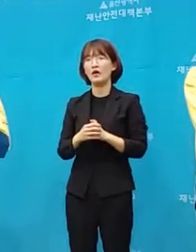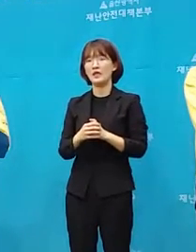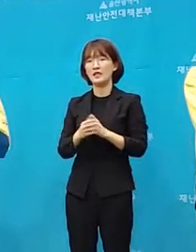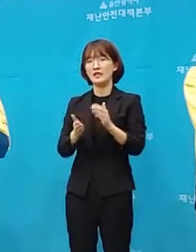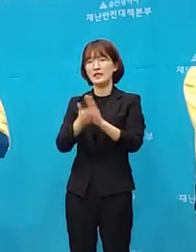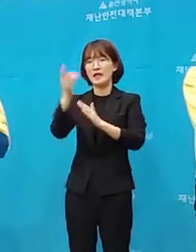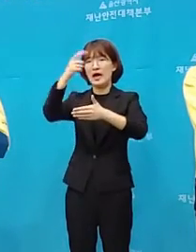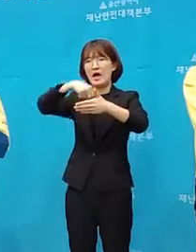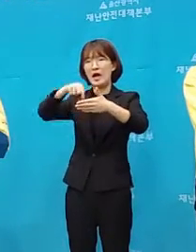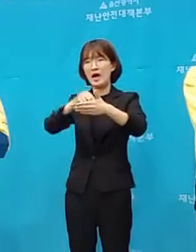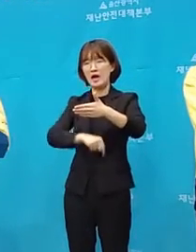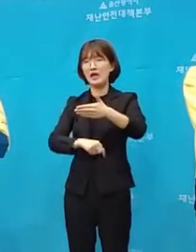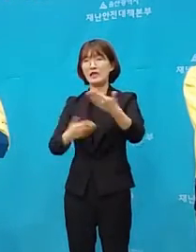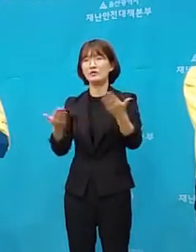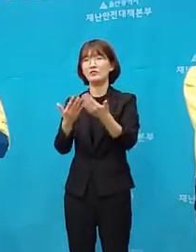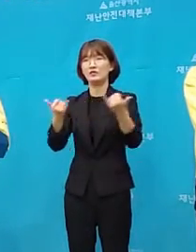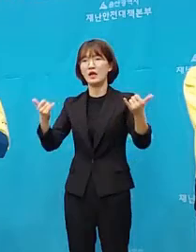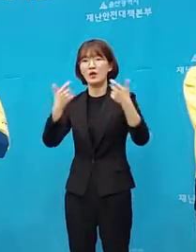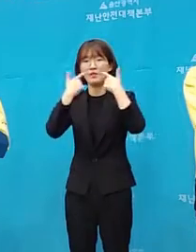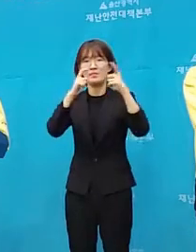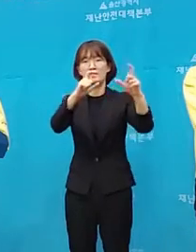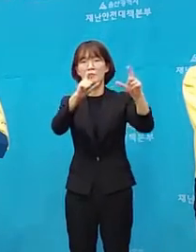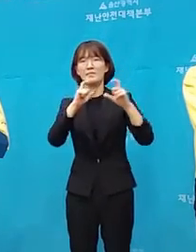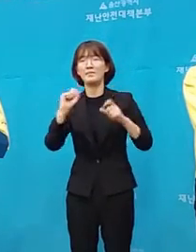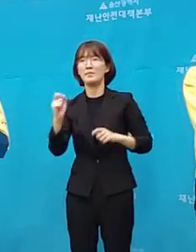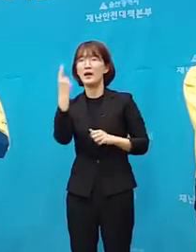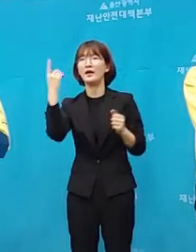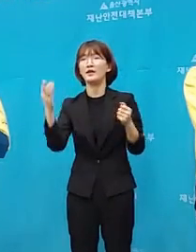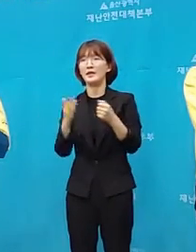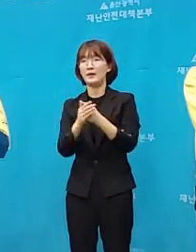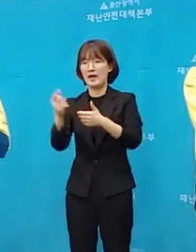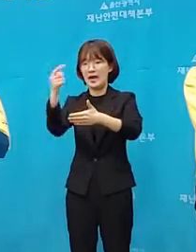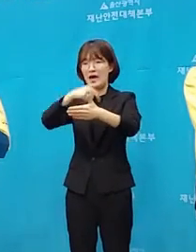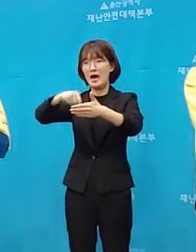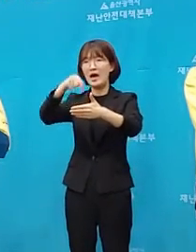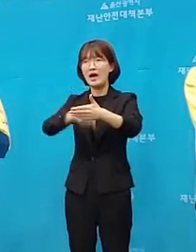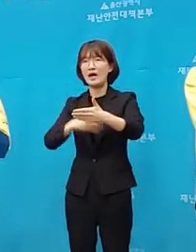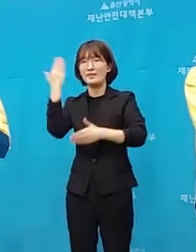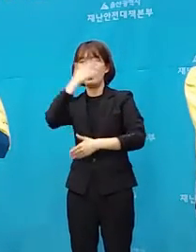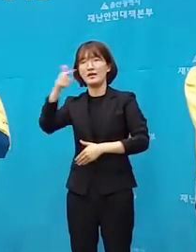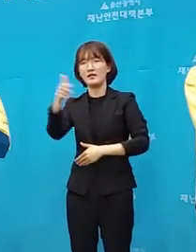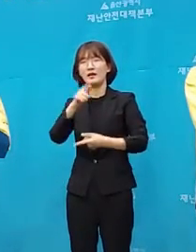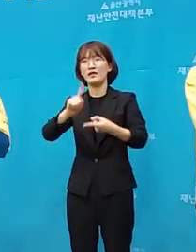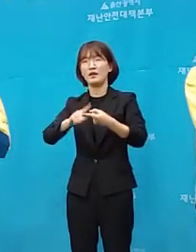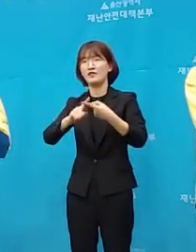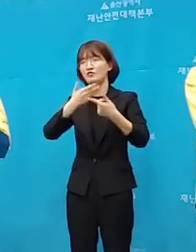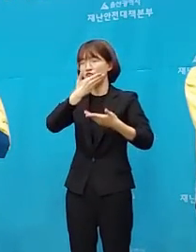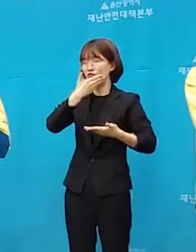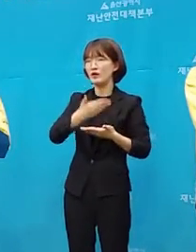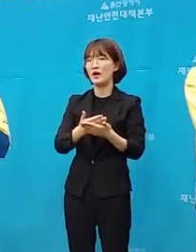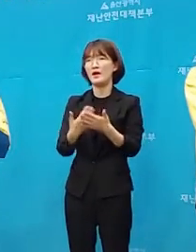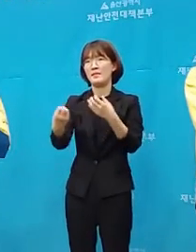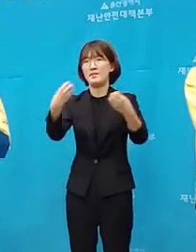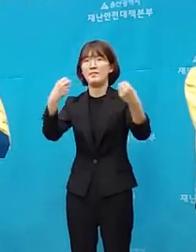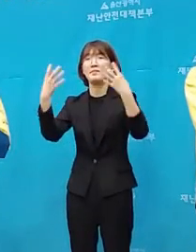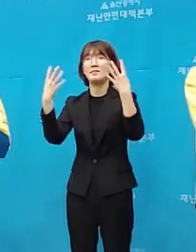근무자가 확진자로 판정된 등 실내 방역에 대한 중요성이 대두되고 있습니다.